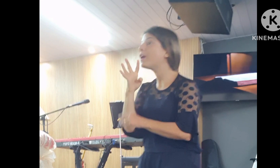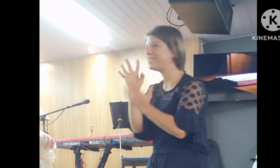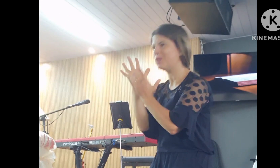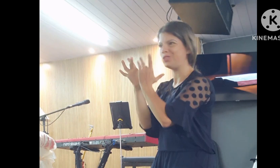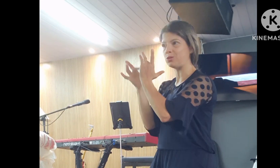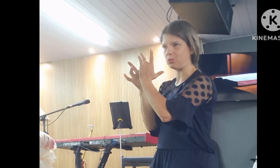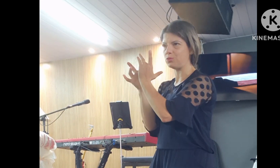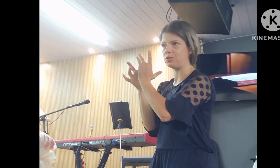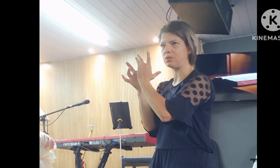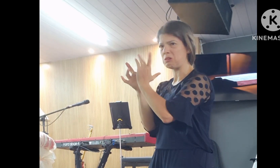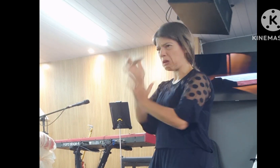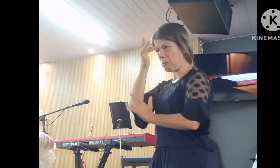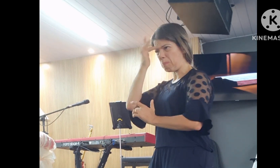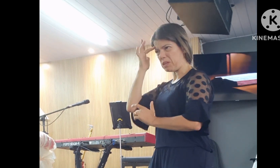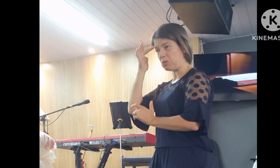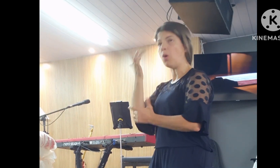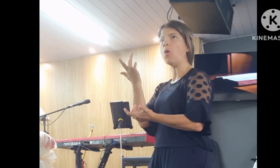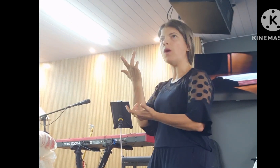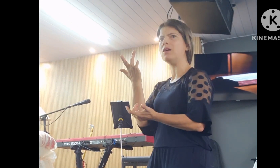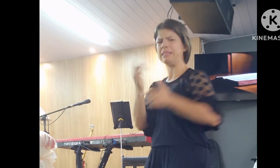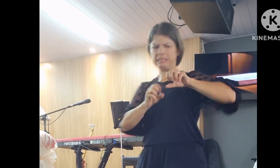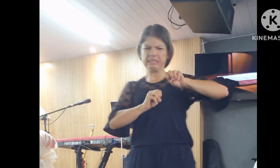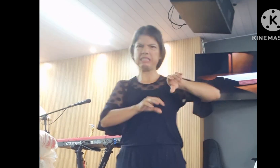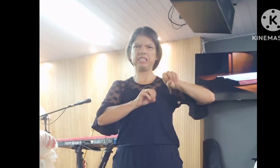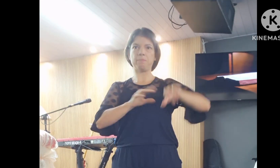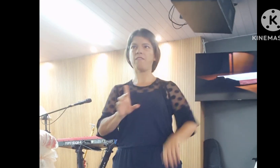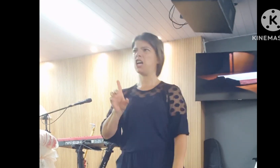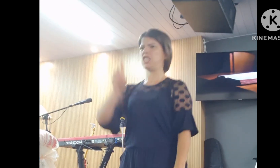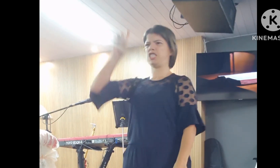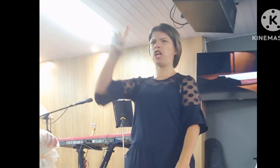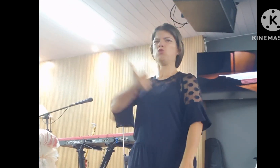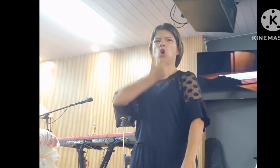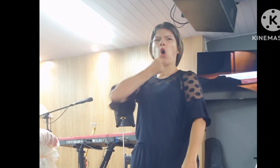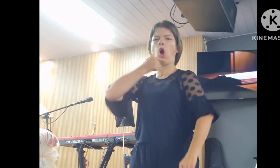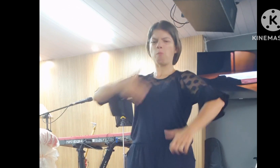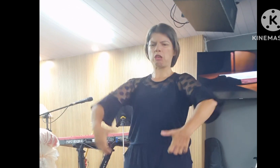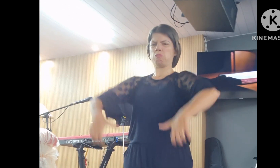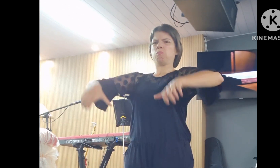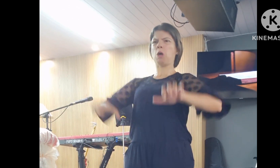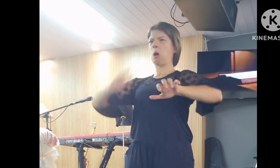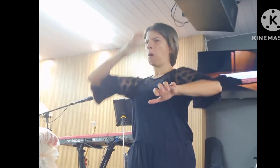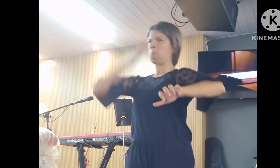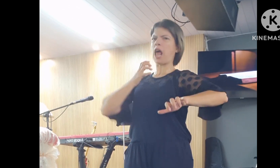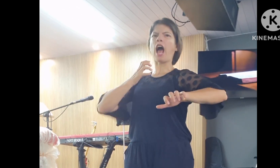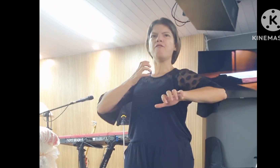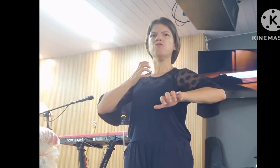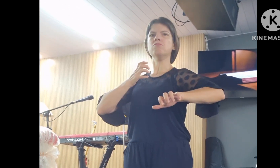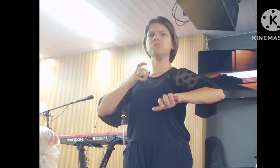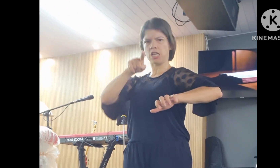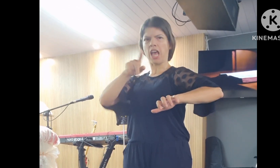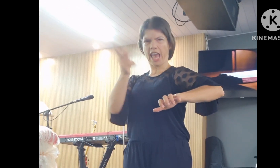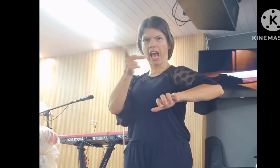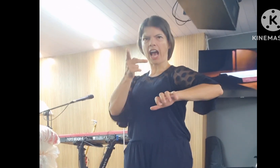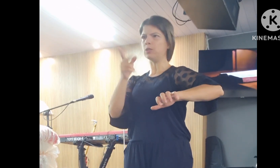Da forma que a turma explicava, Deus era um homem sentado no trono com um chicote na mão, esperando você errar para